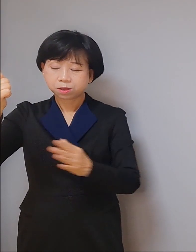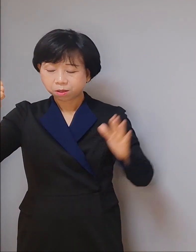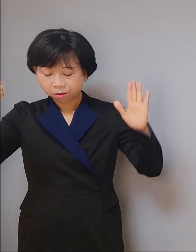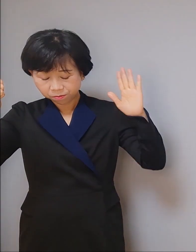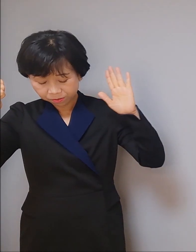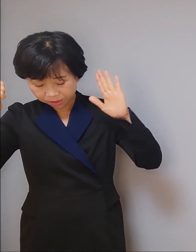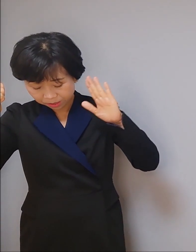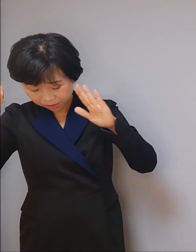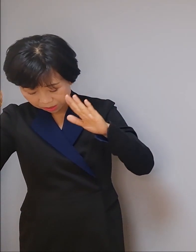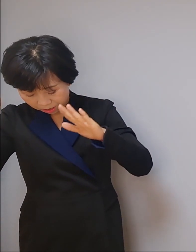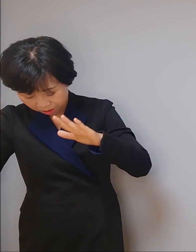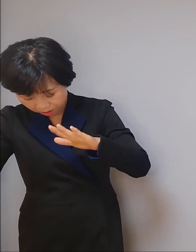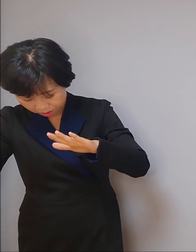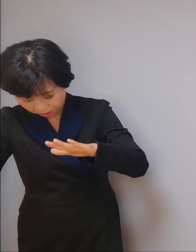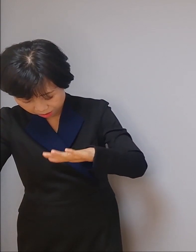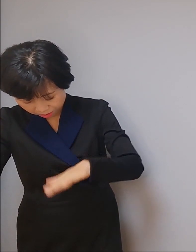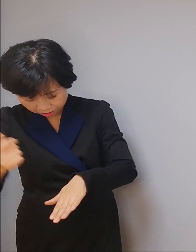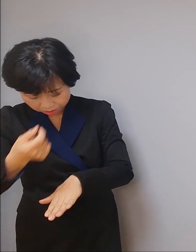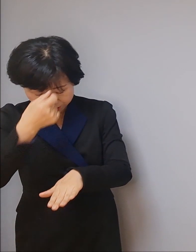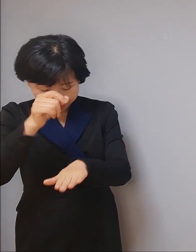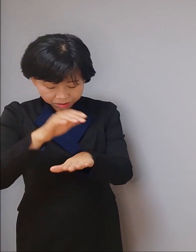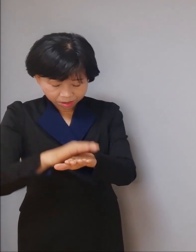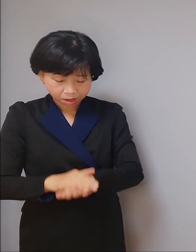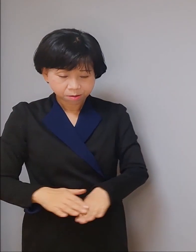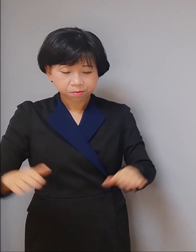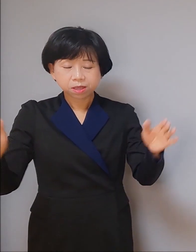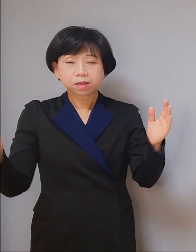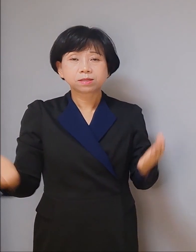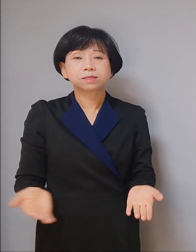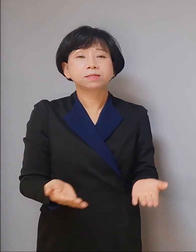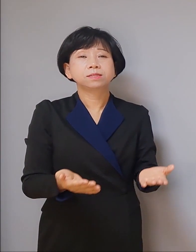주께와 엎드려